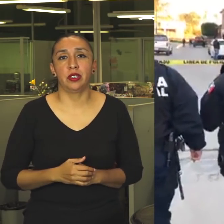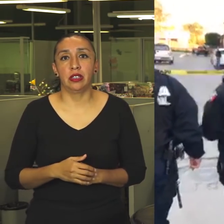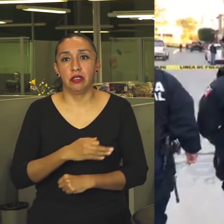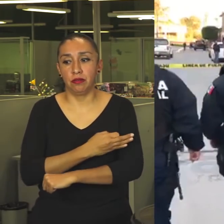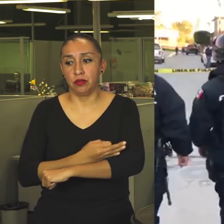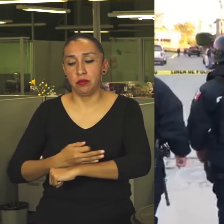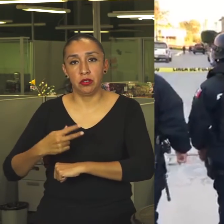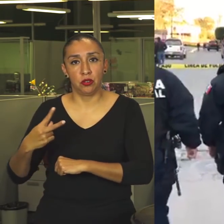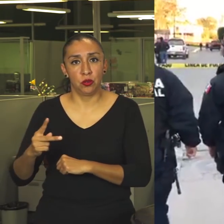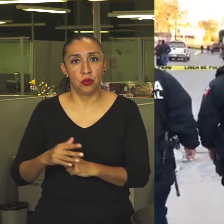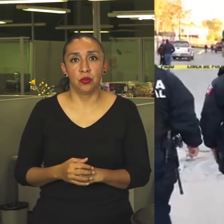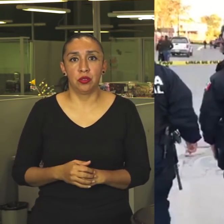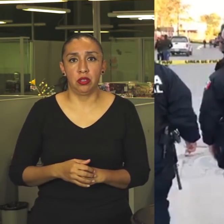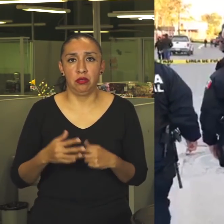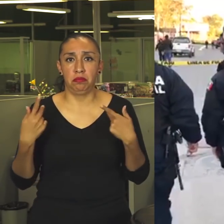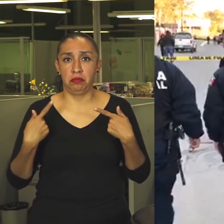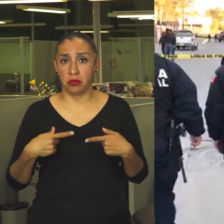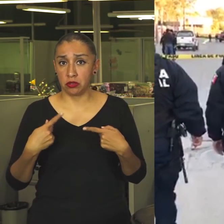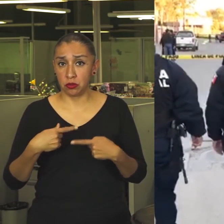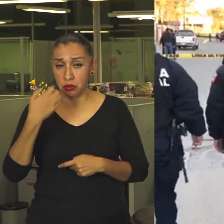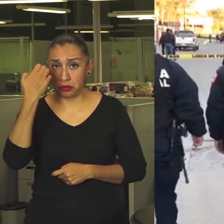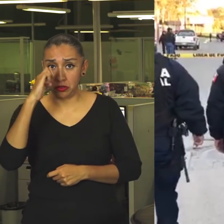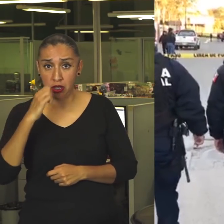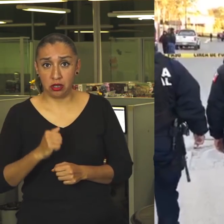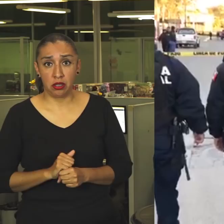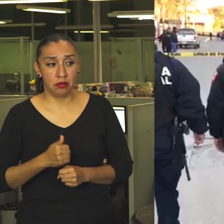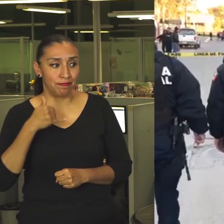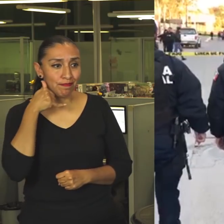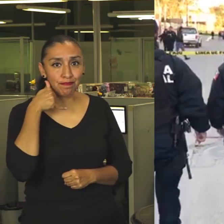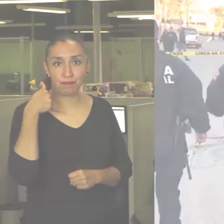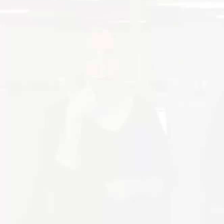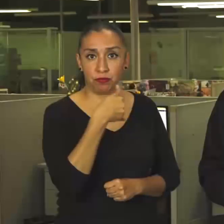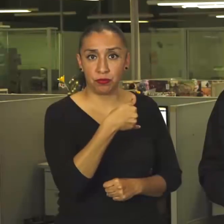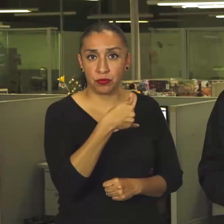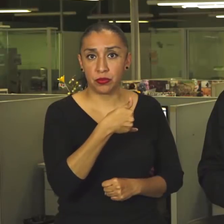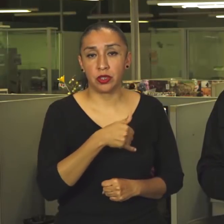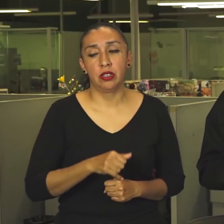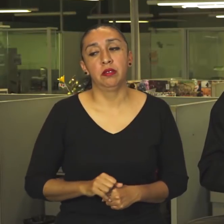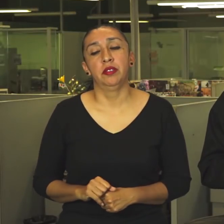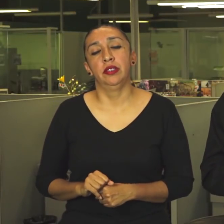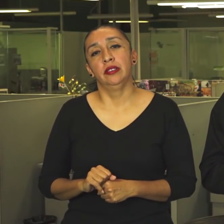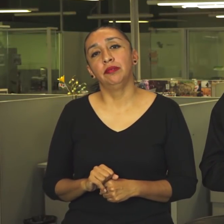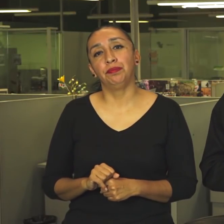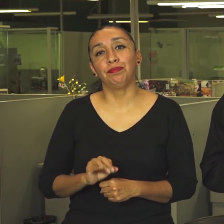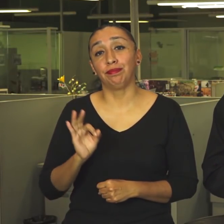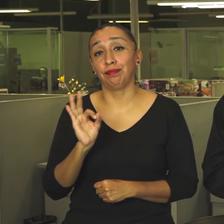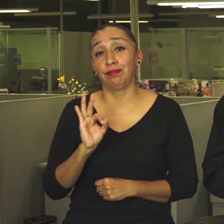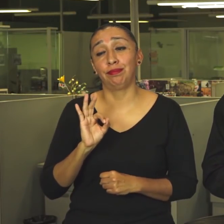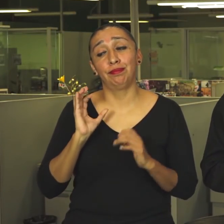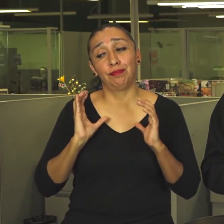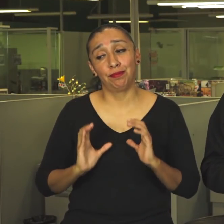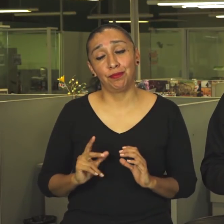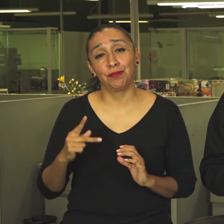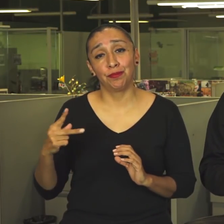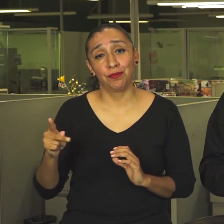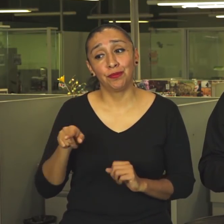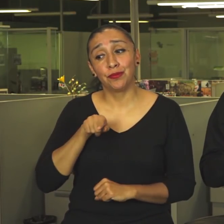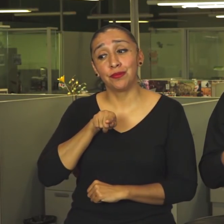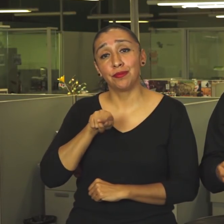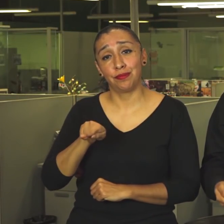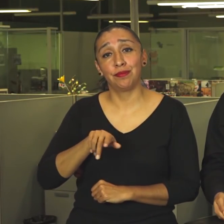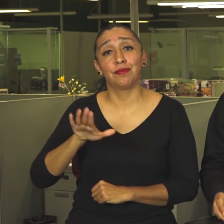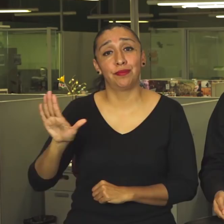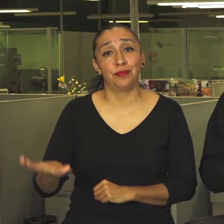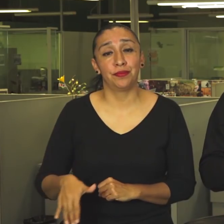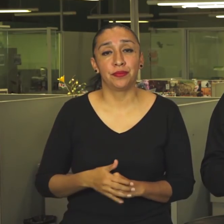el cuerpo y lo encuentran a pesar de que la procuraduría ya había entrado ellos argumentan como autoridad que necesitaban